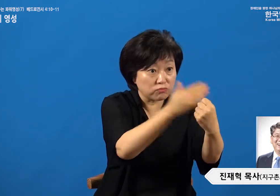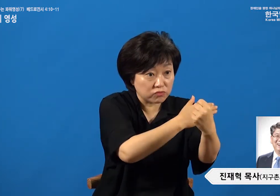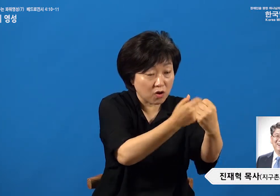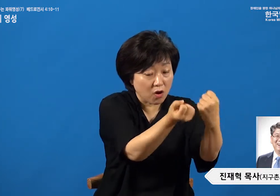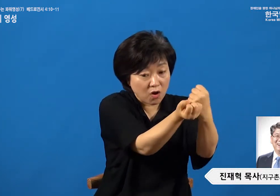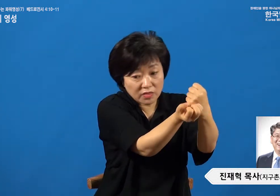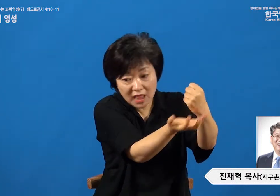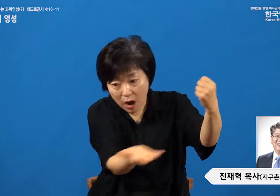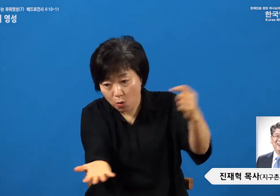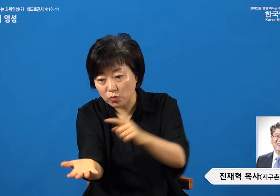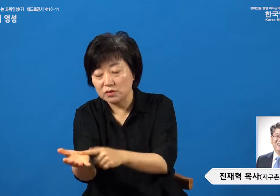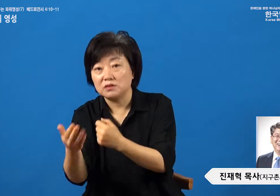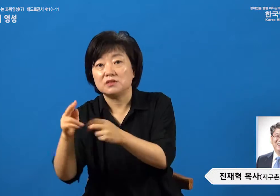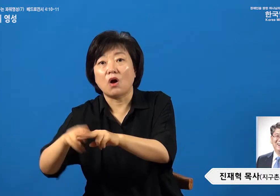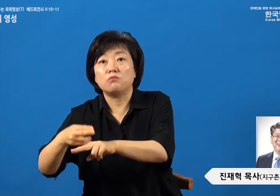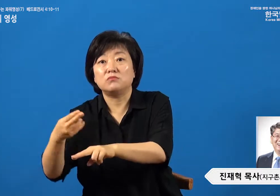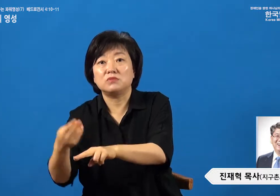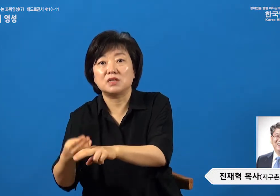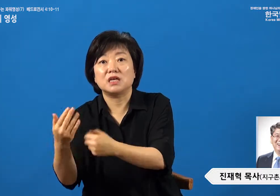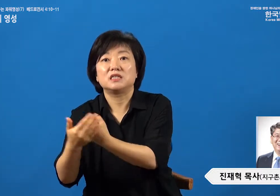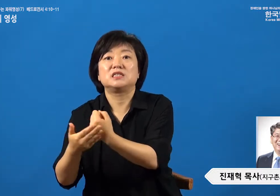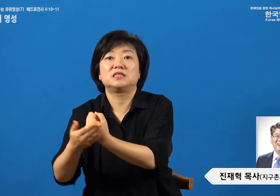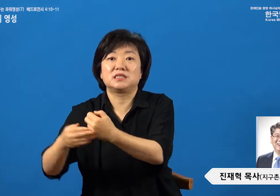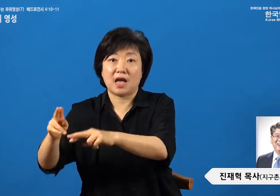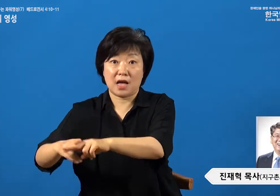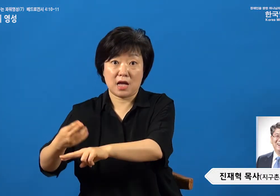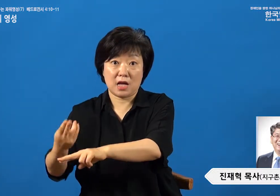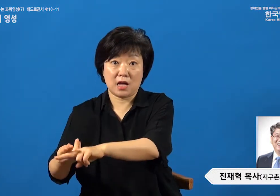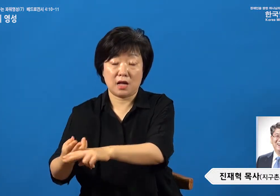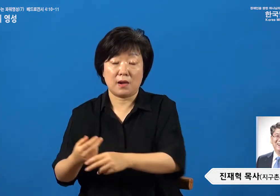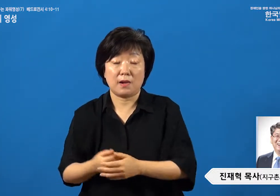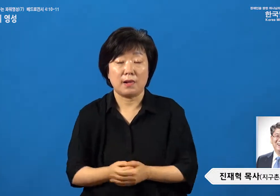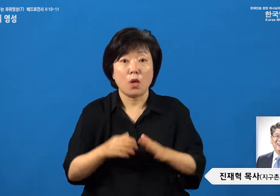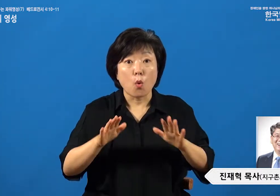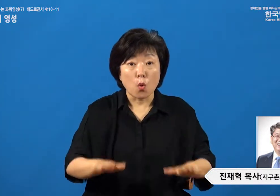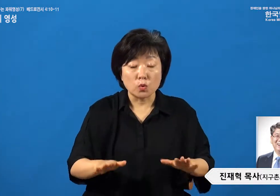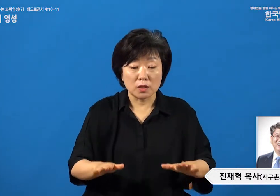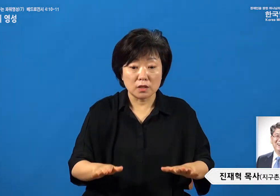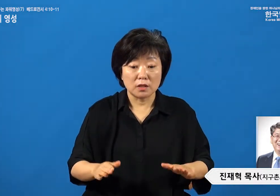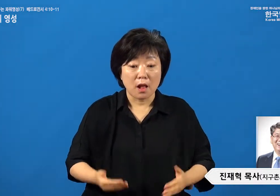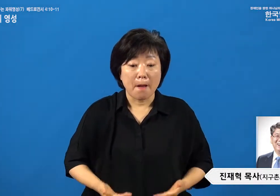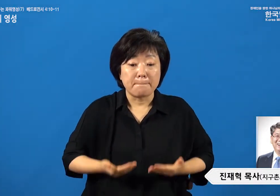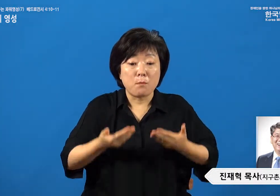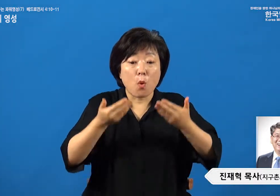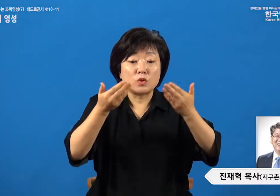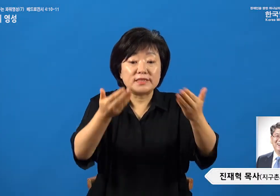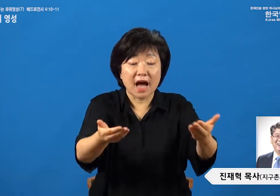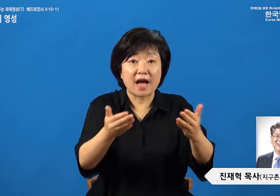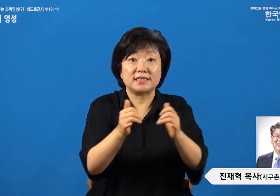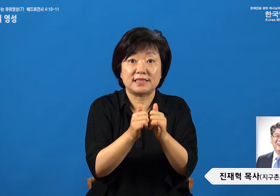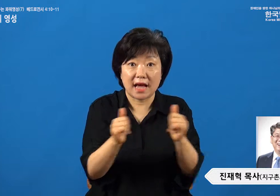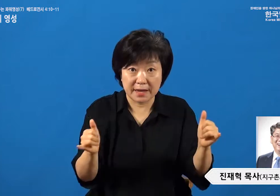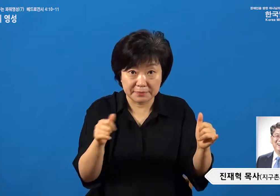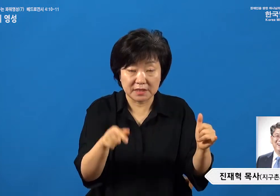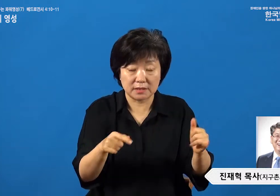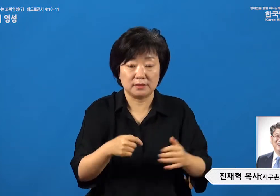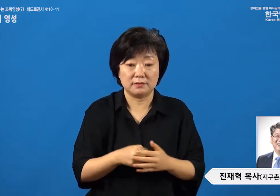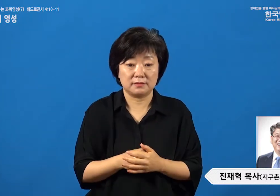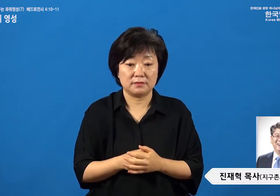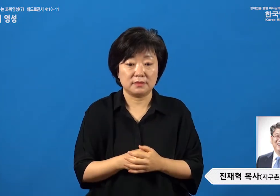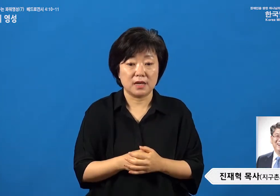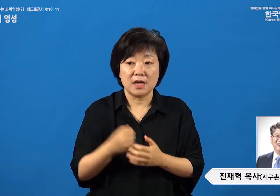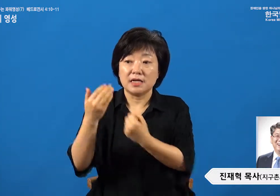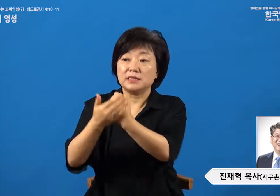은사라고 이야기한다면 오늘 성경은 봉사를 이야기하면서 이렇게 말씀합니다. 은사를